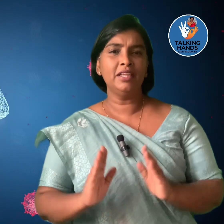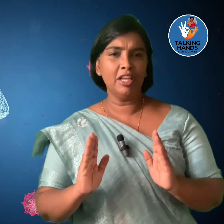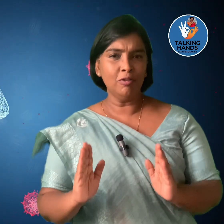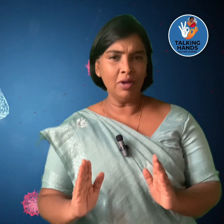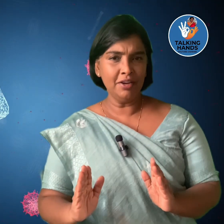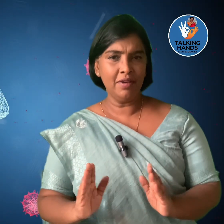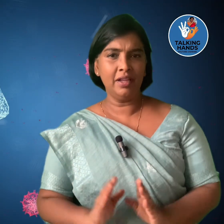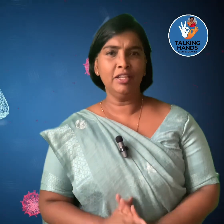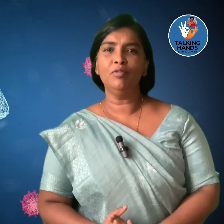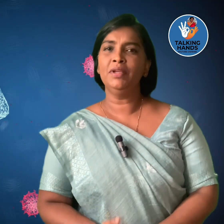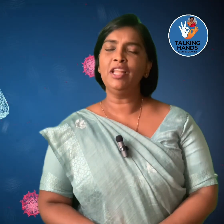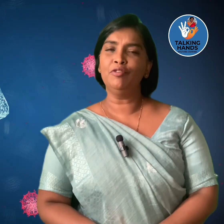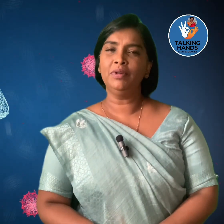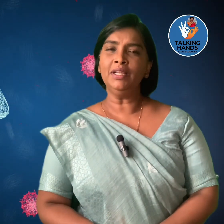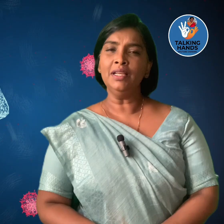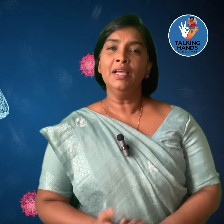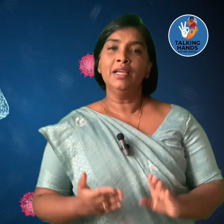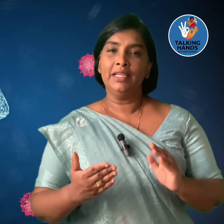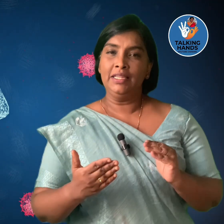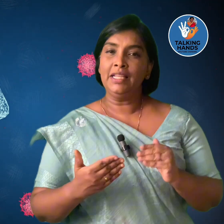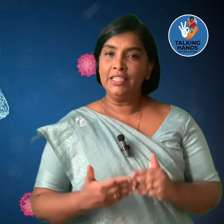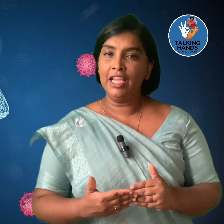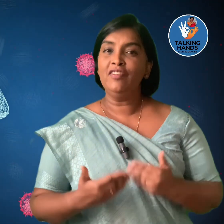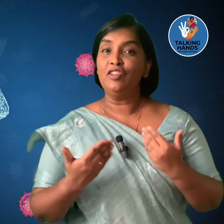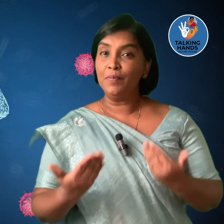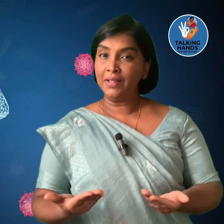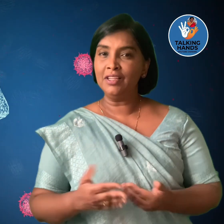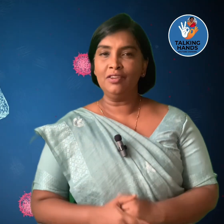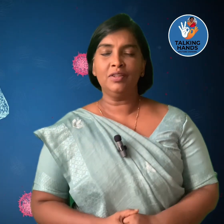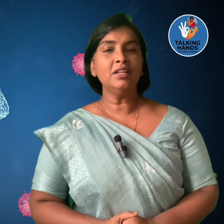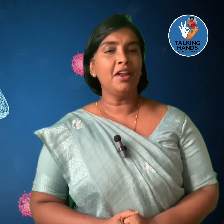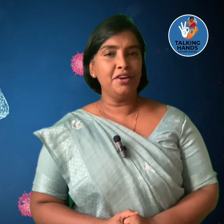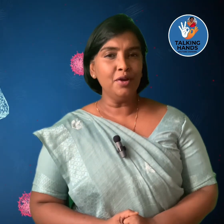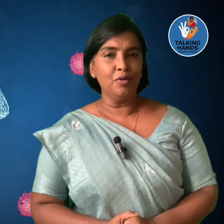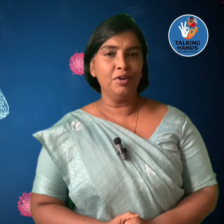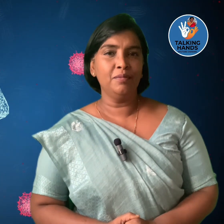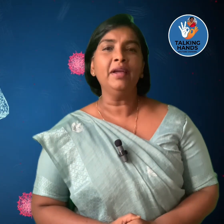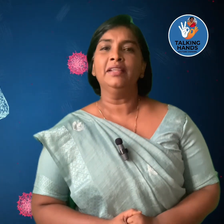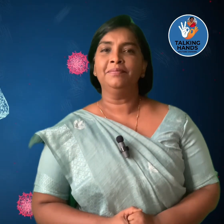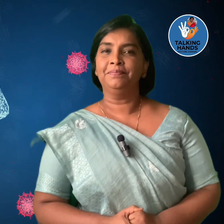ඉරියව් අනිවාර්යයෙන් ඔබේ දැනුමට ඒ සංඥාව ඉදිරිපත් කරනකොට ගන්න ඕනමයි.